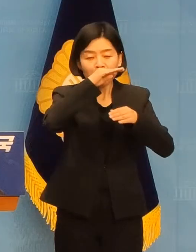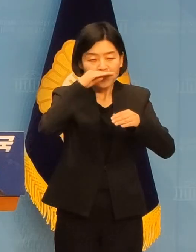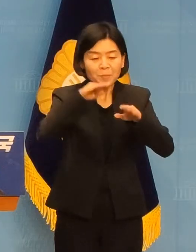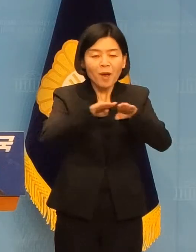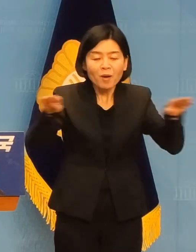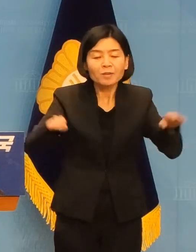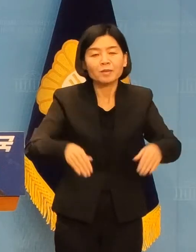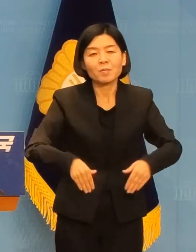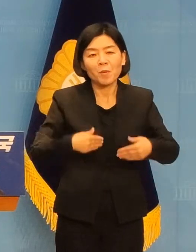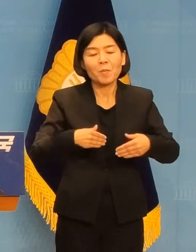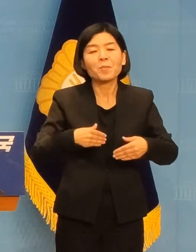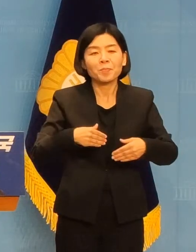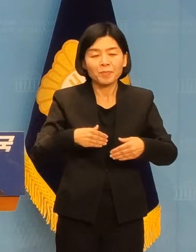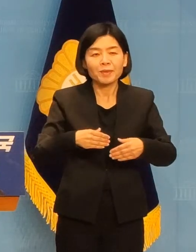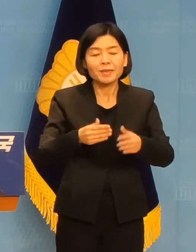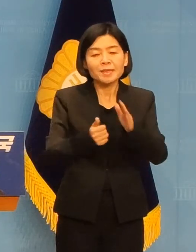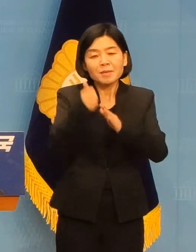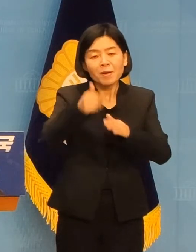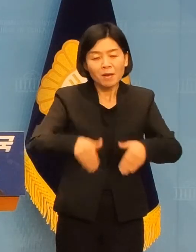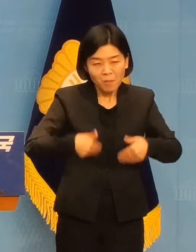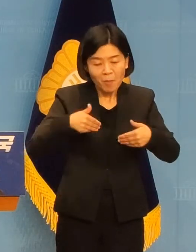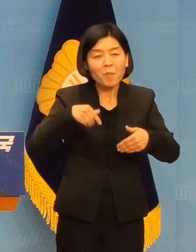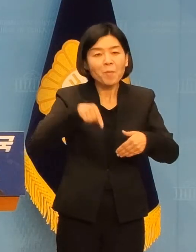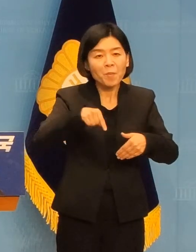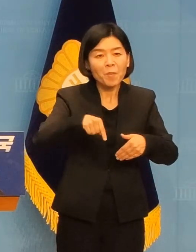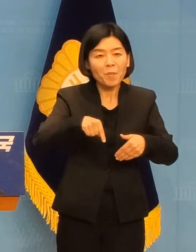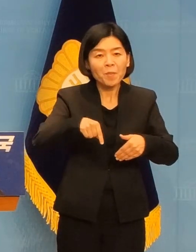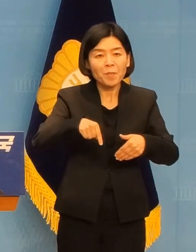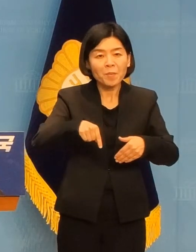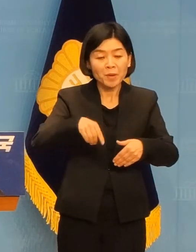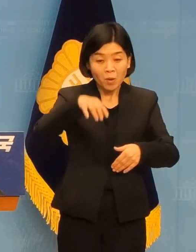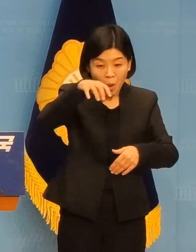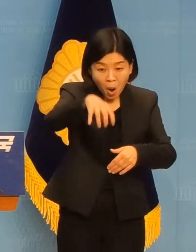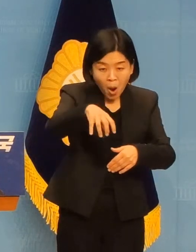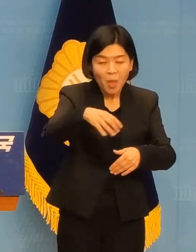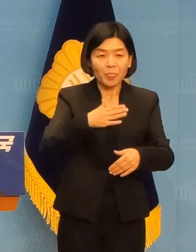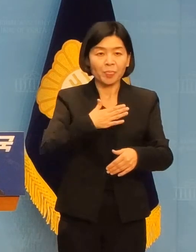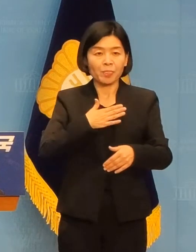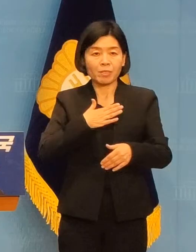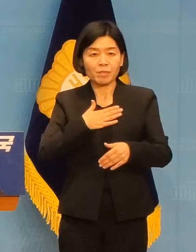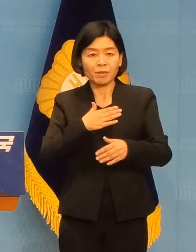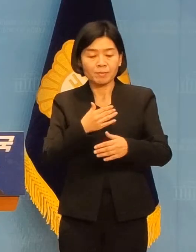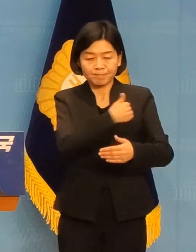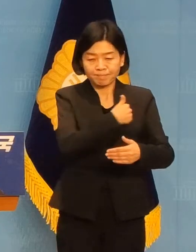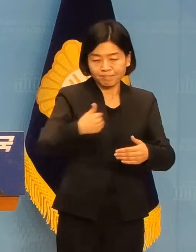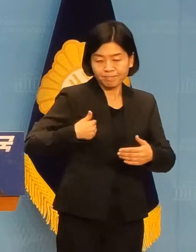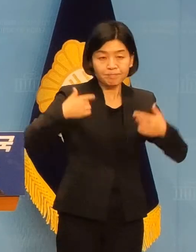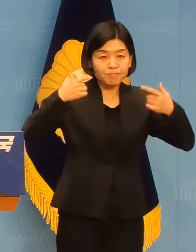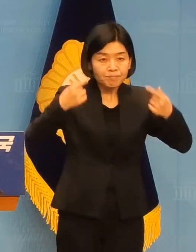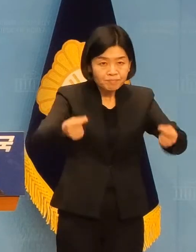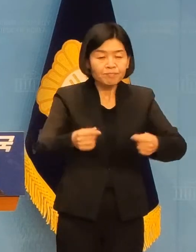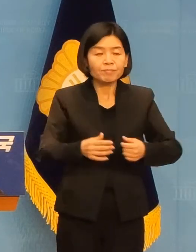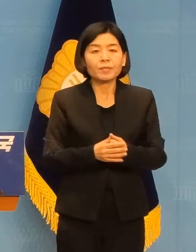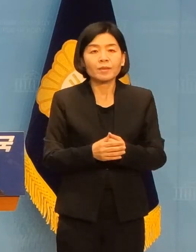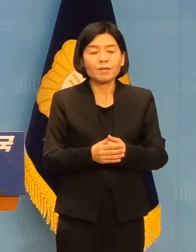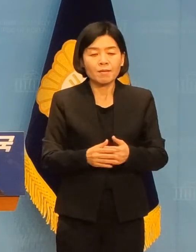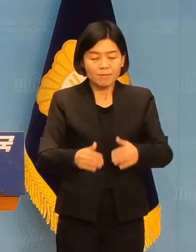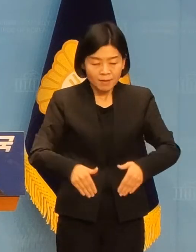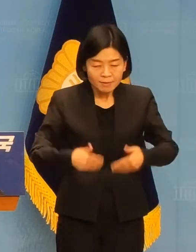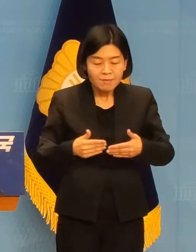봄입니다. 그 봄의 길목에서 저 정춘생이 당당히 따뜻하게